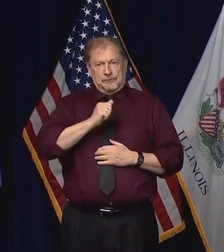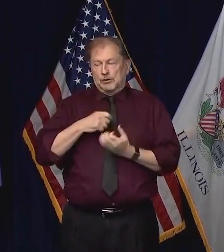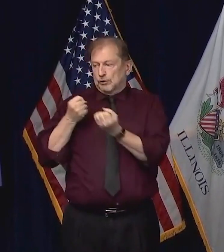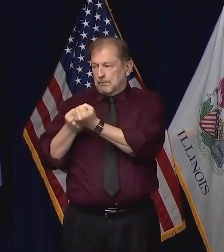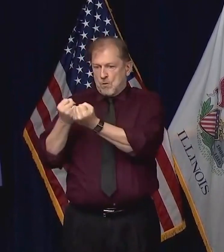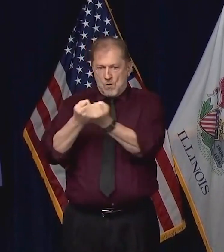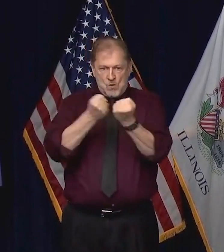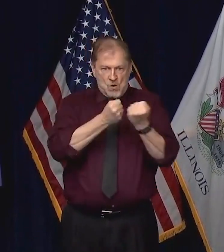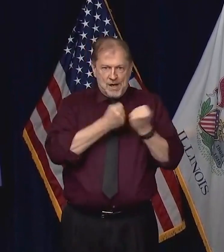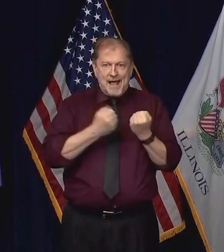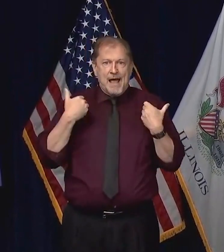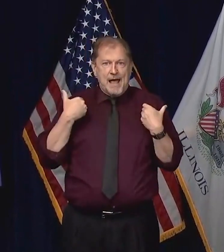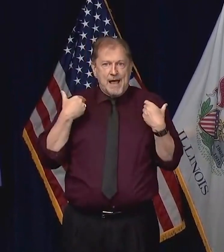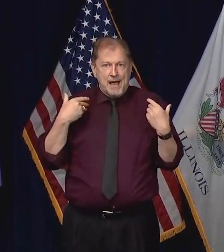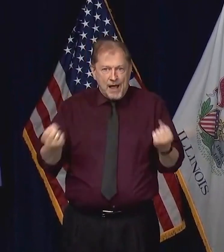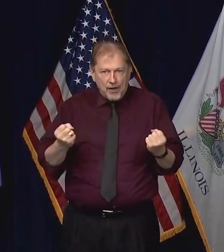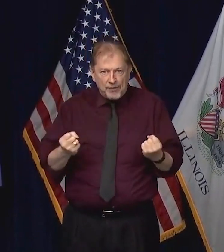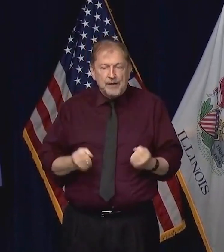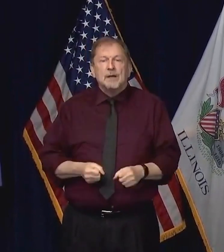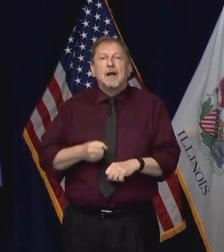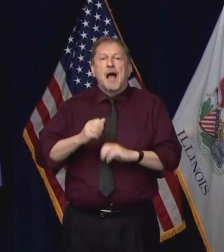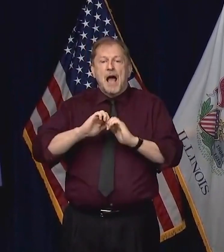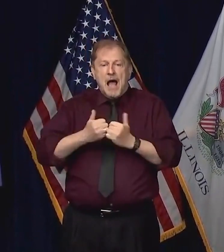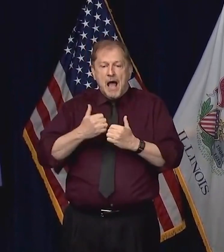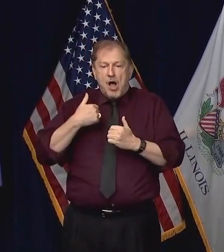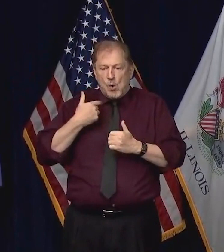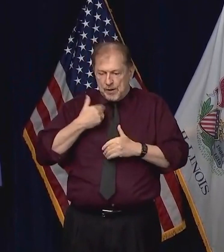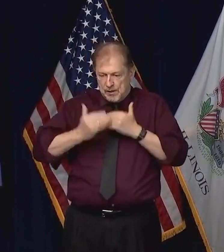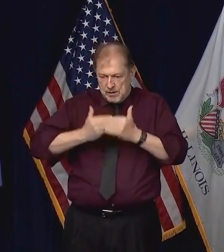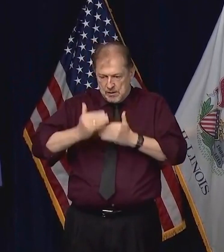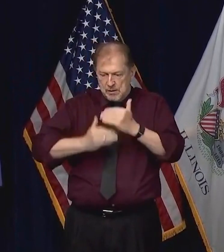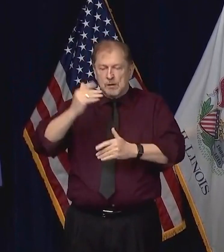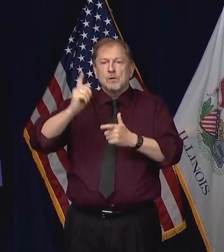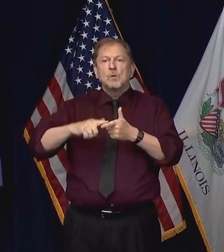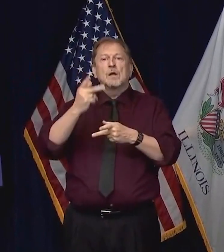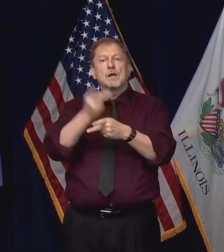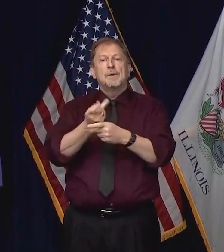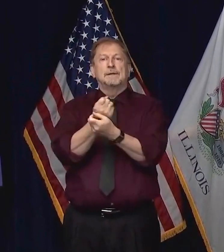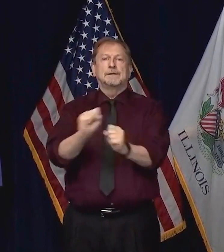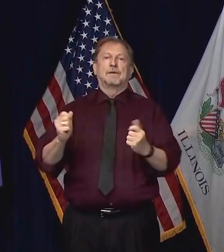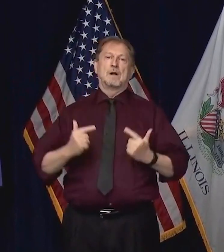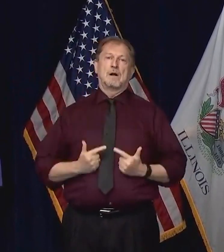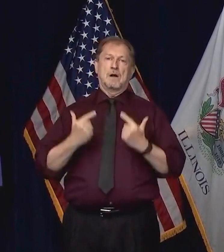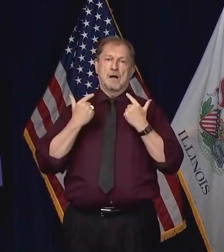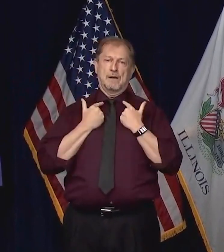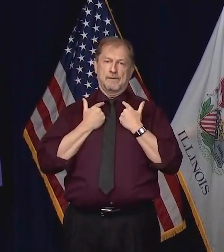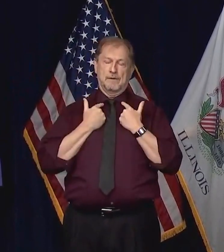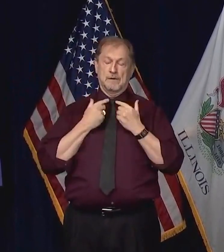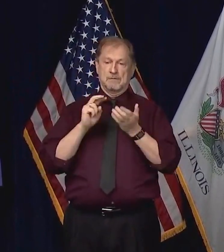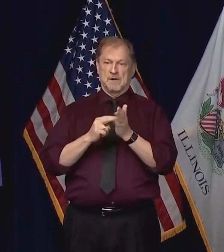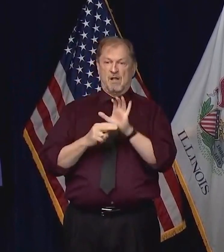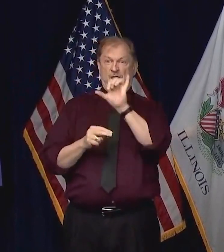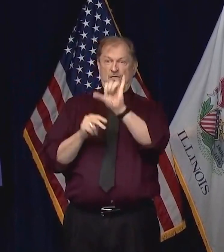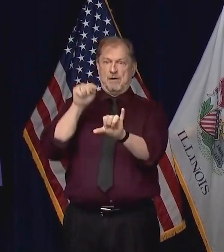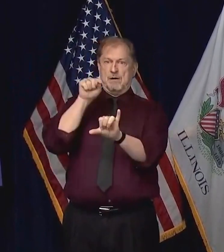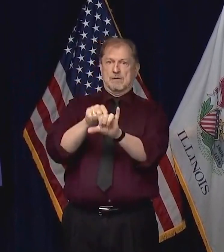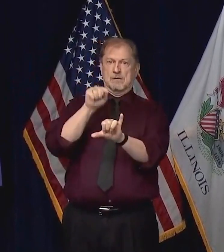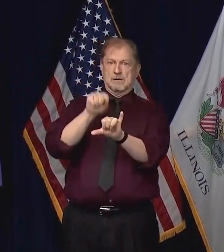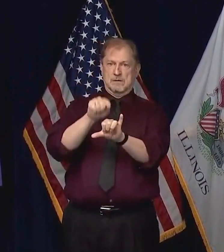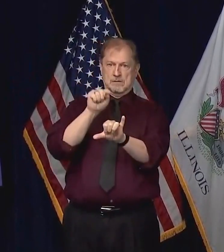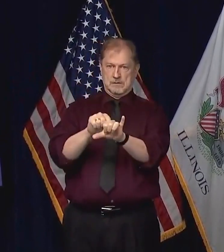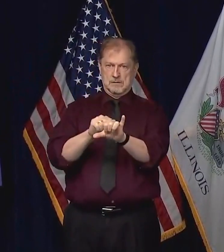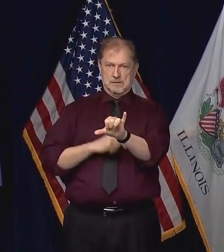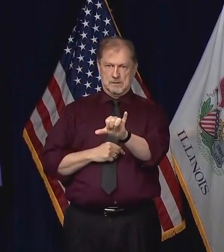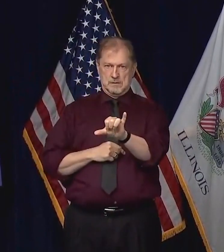또 제조업이나 사무직과 소매업 그리고 이발소와 헤어샵들도 문을 열 수 있는데 여기에는 반드시 사람 수가